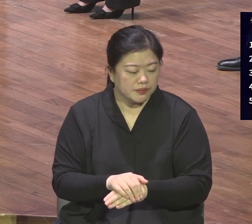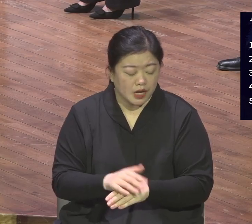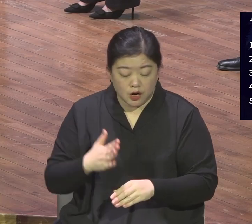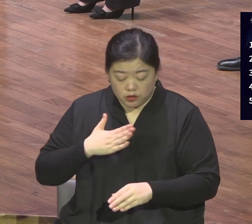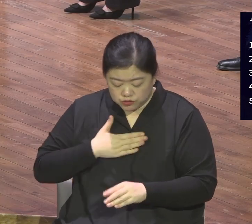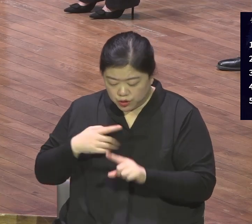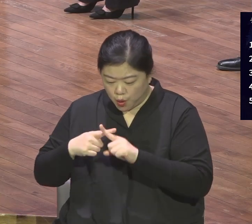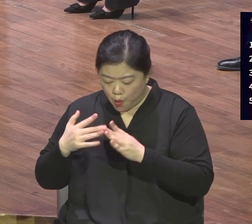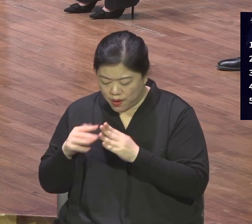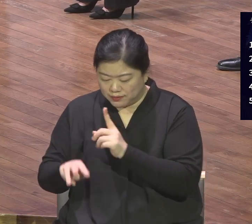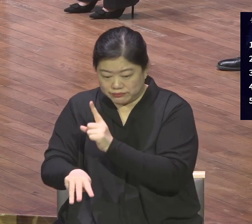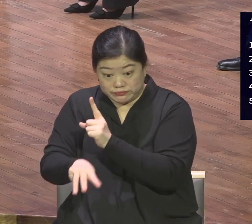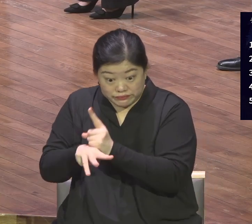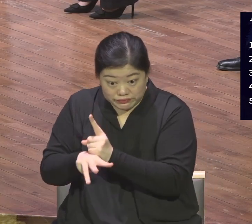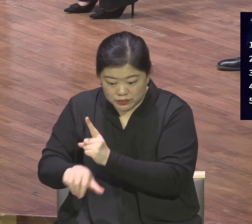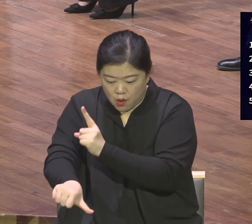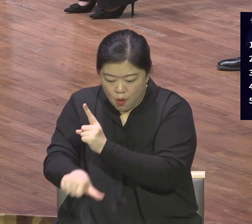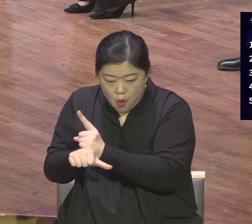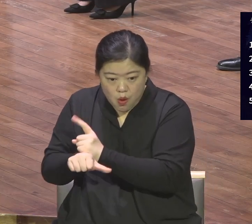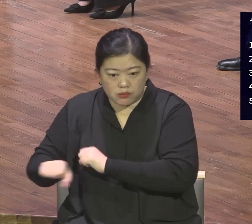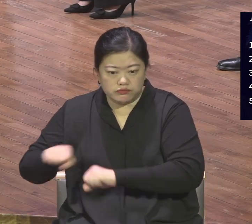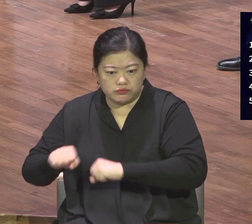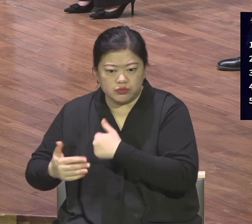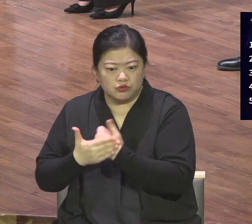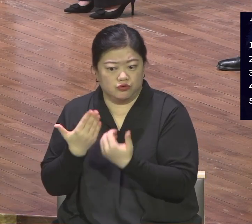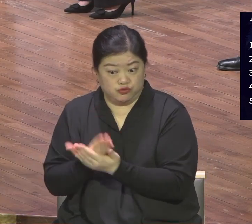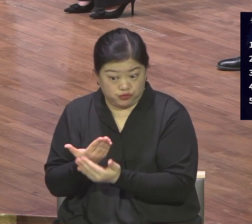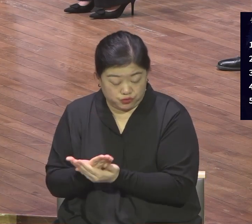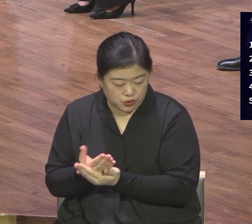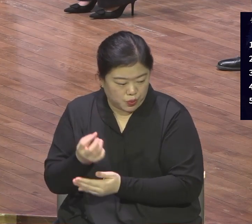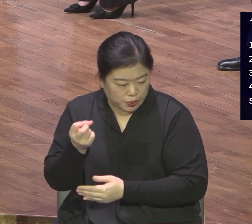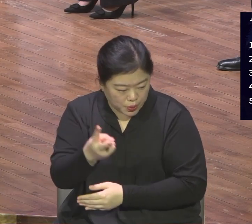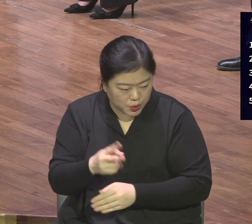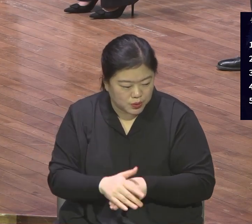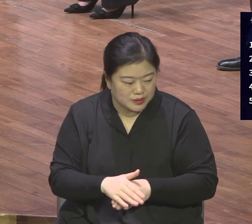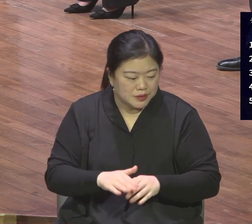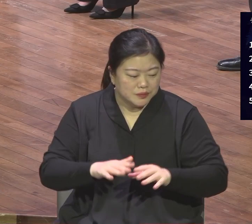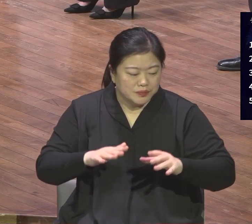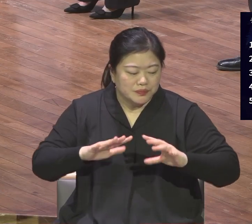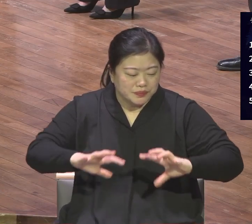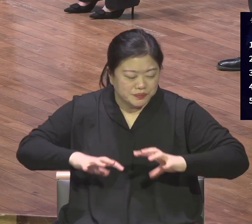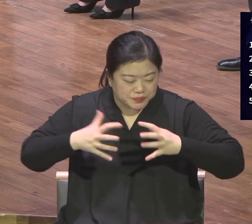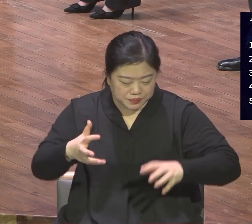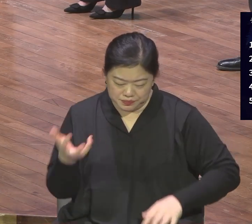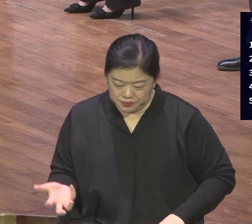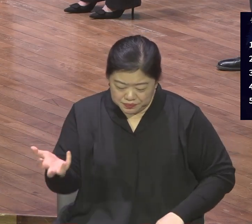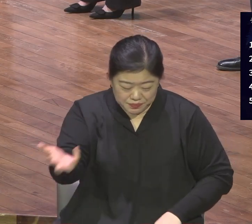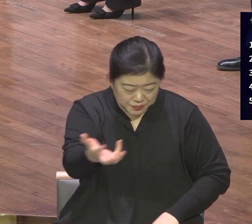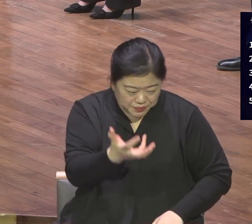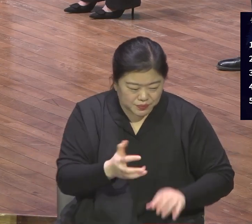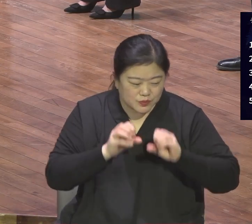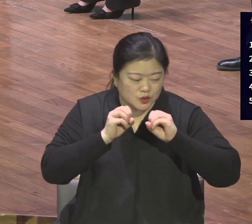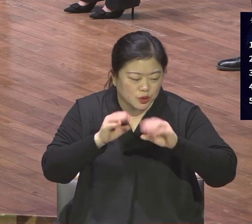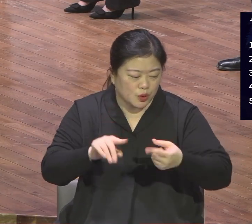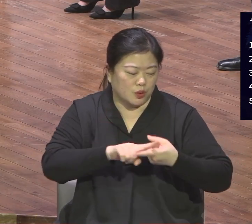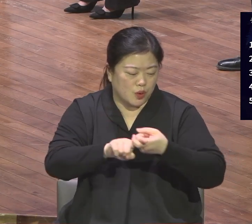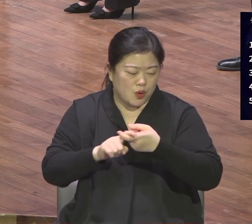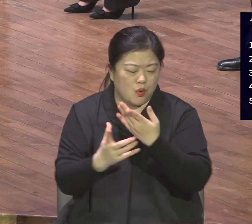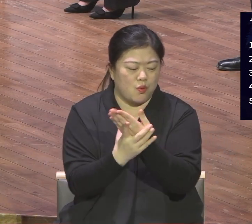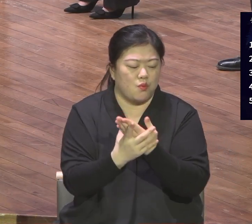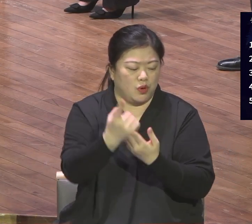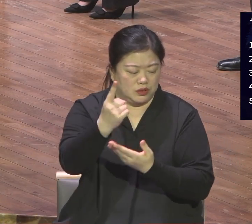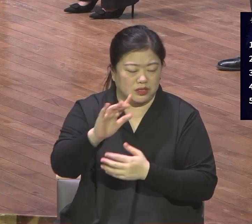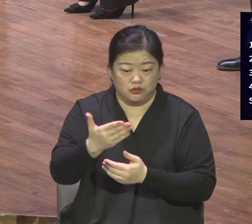말씀을 지키는 말씀 24의 증인이 되게 하여 주시옵소서. 말씀이신 예수 그리스도를 붙잡고